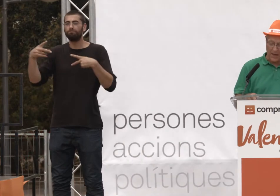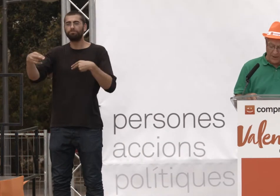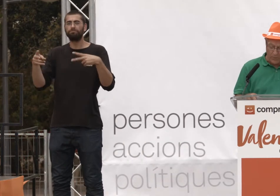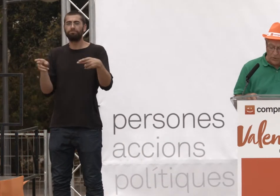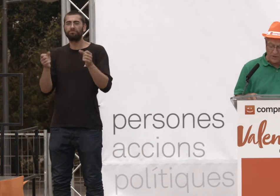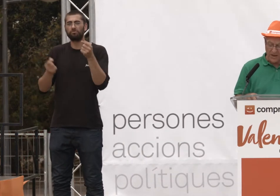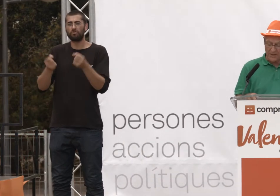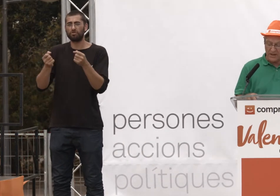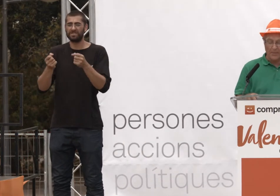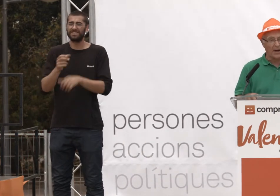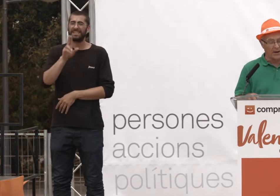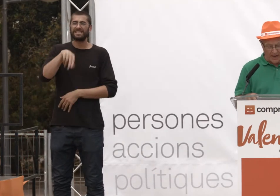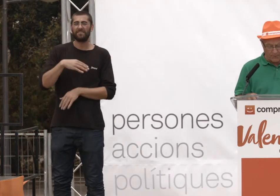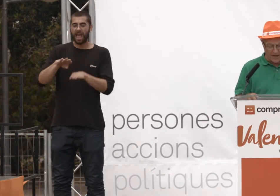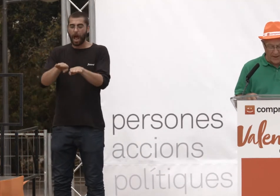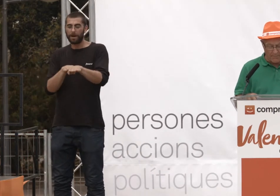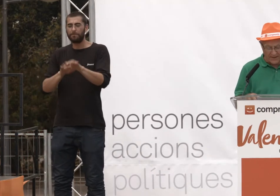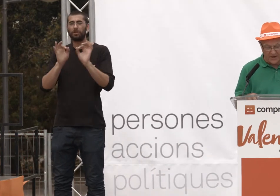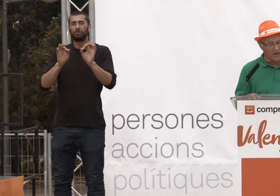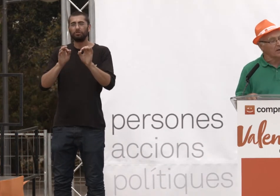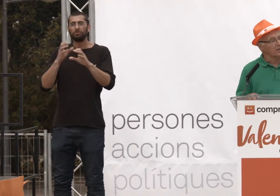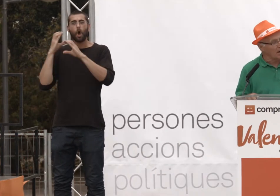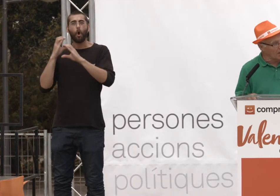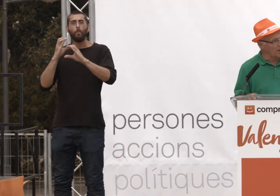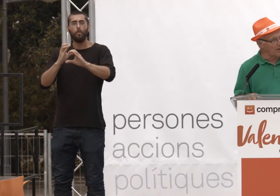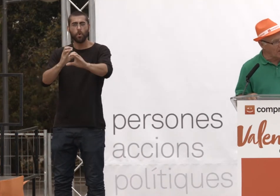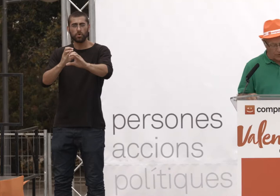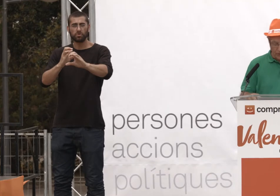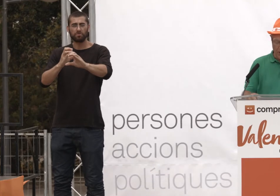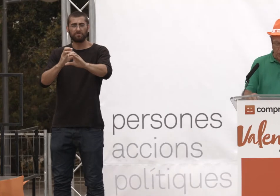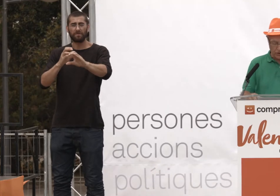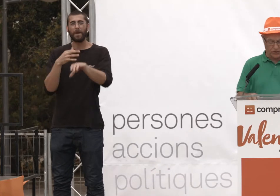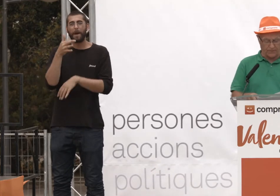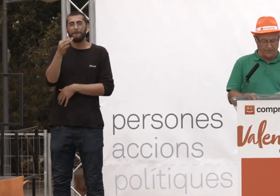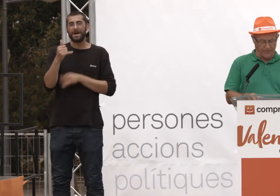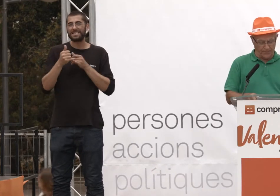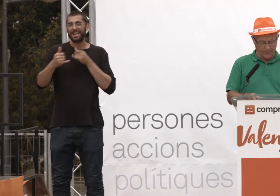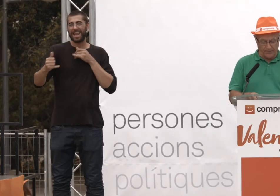l'aparcament en carril bus, de demanar la posada en marxa de la línia de metro T2.